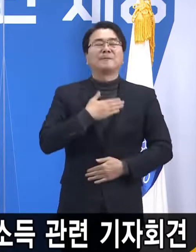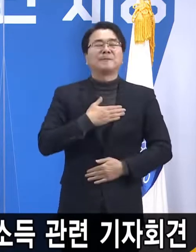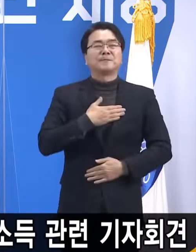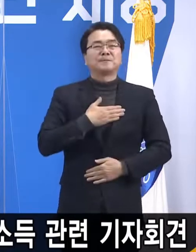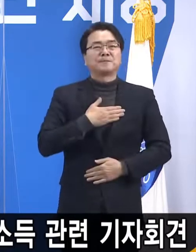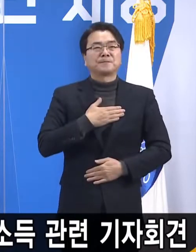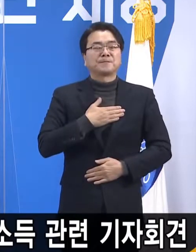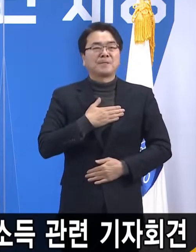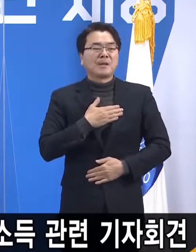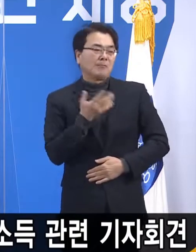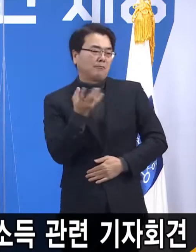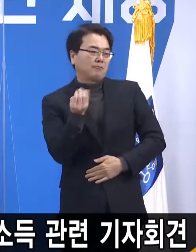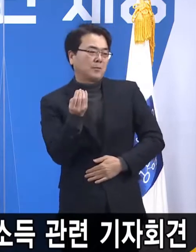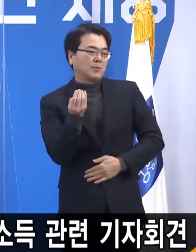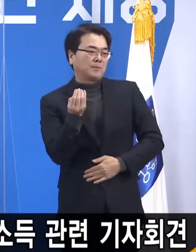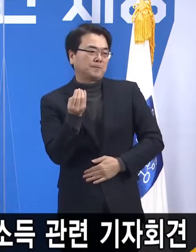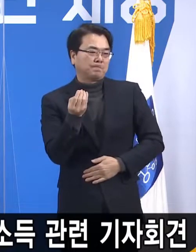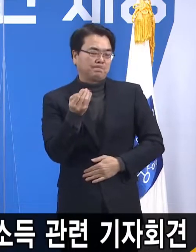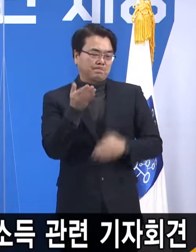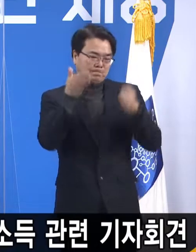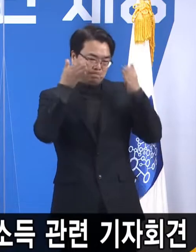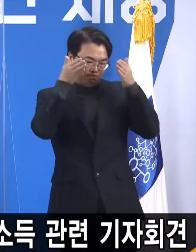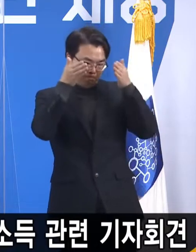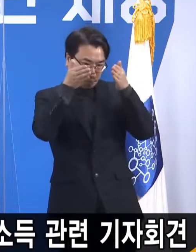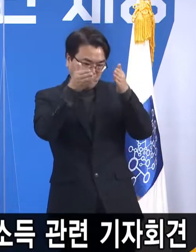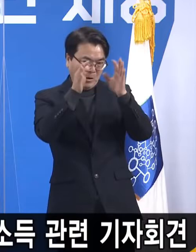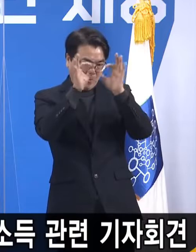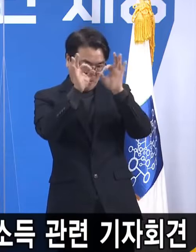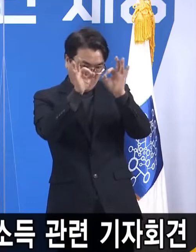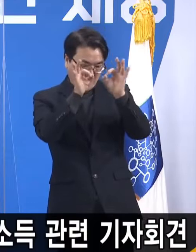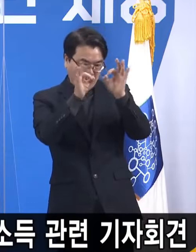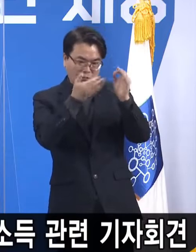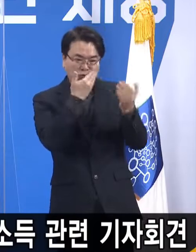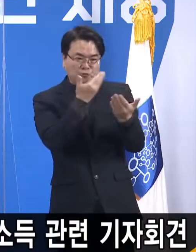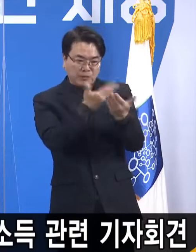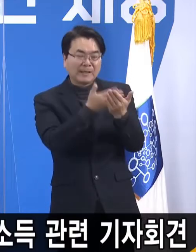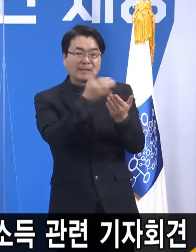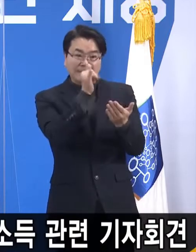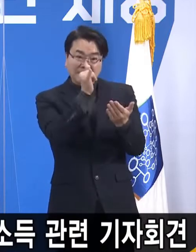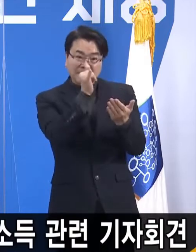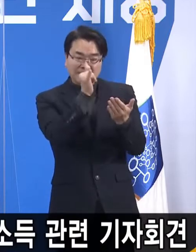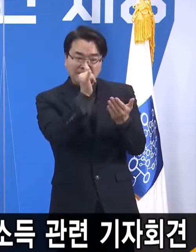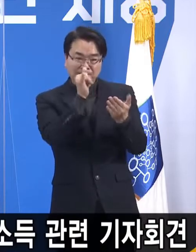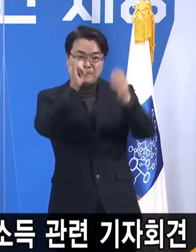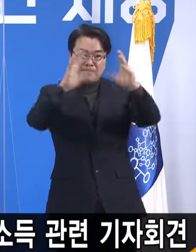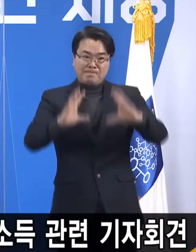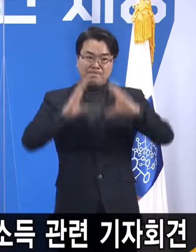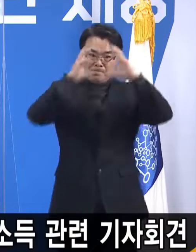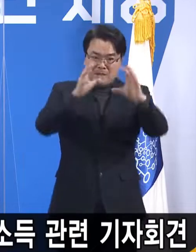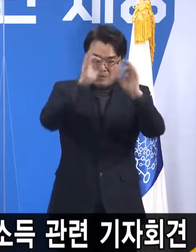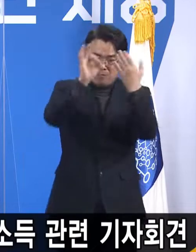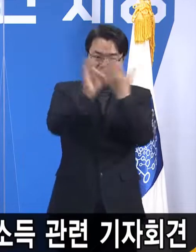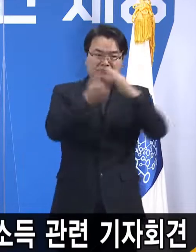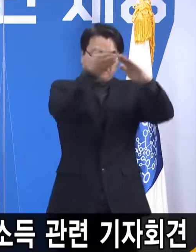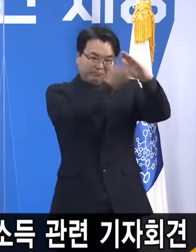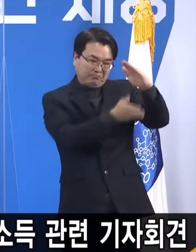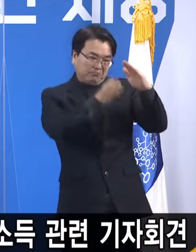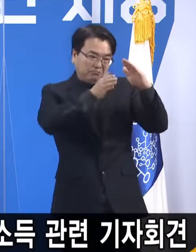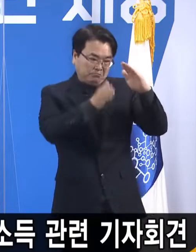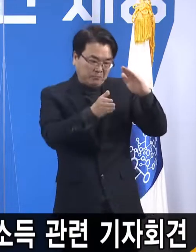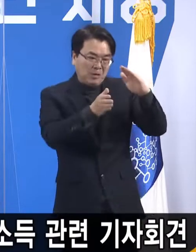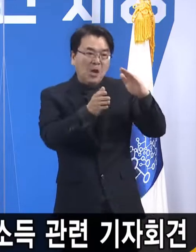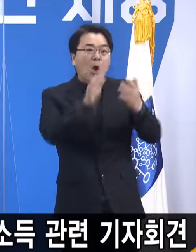그런데 몇 가지 우리가 주목해서 보아야 될 점들이 있습니다. 전 세계에서 공적 이전 소득,